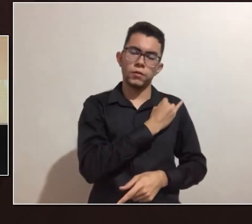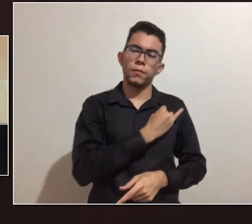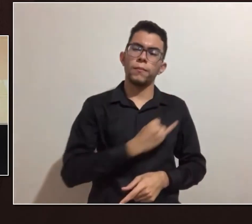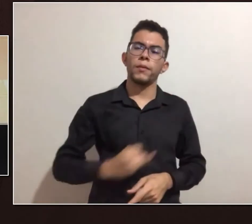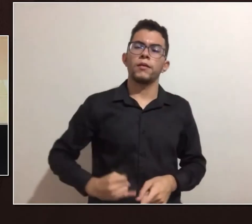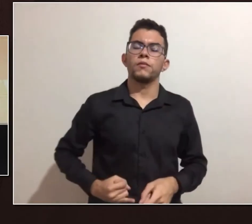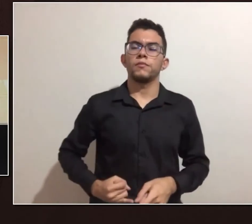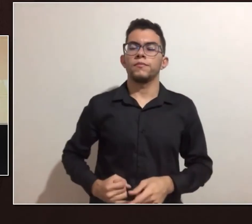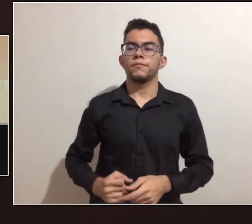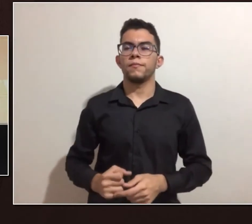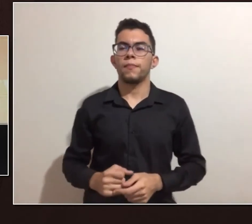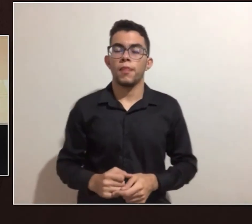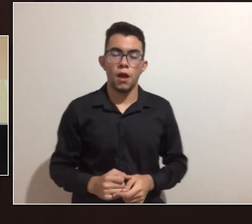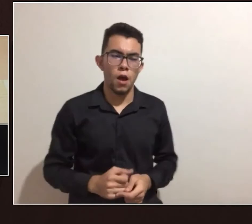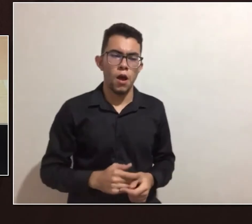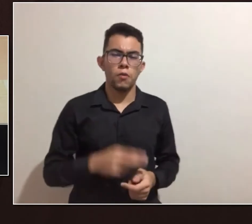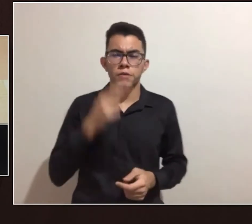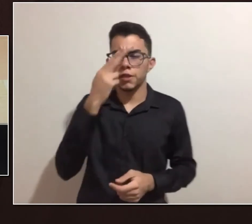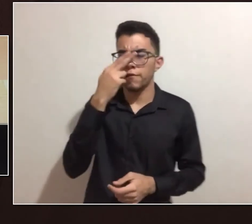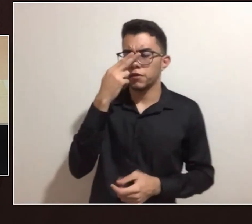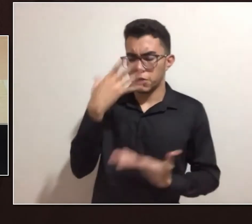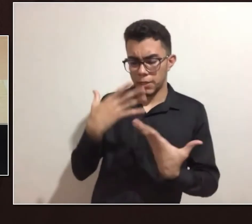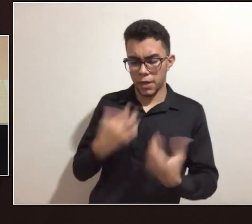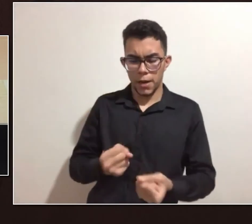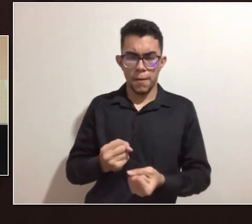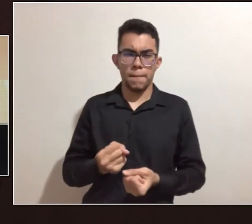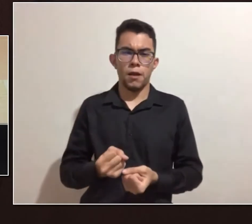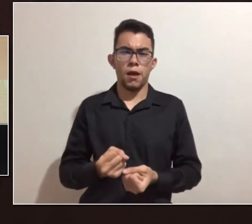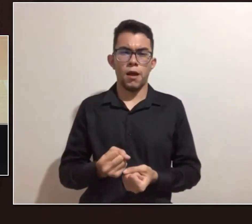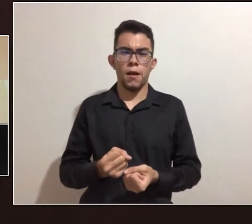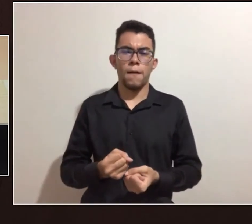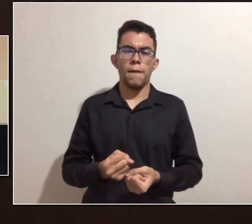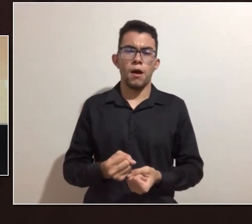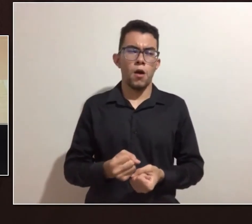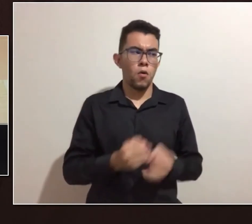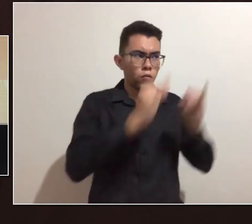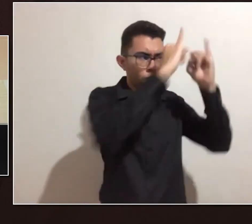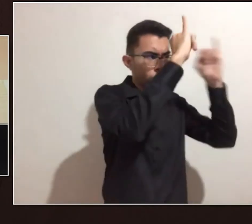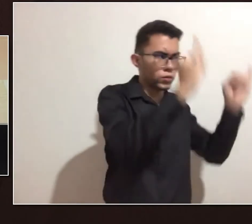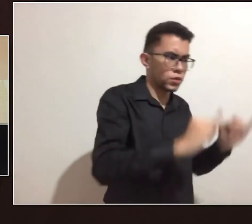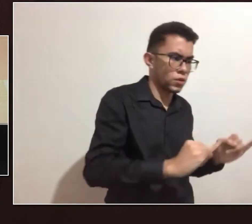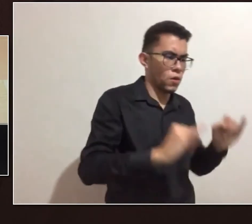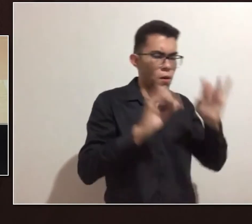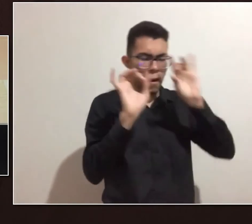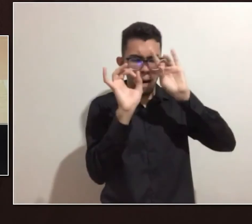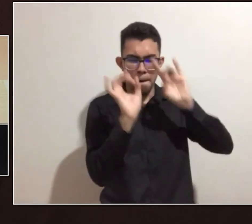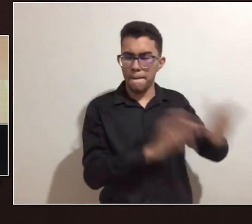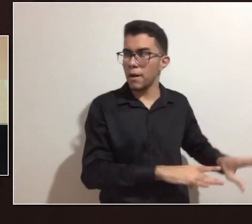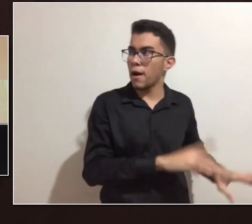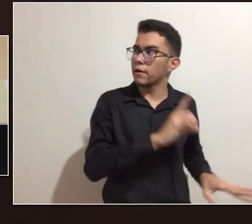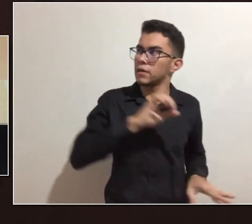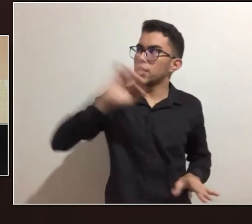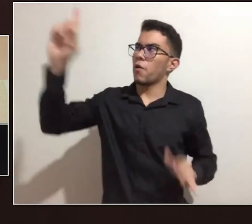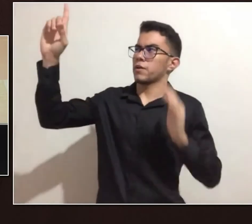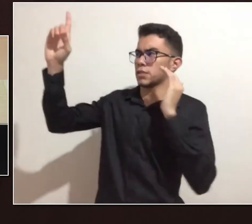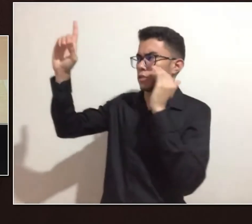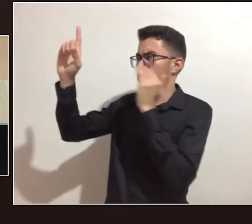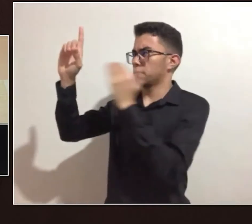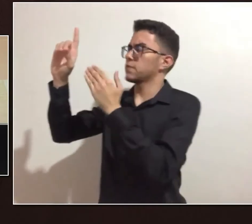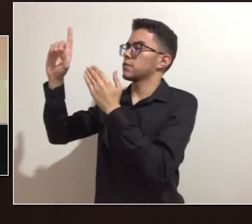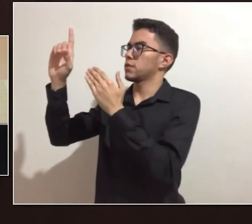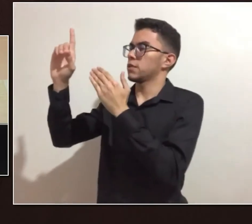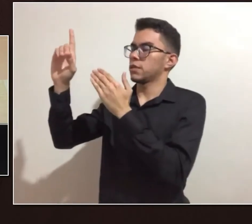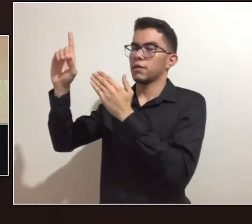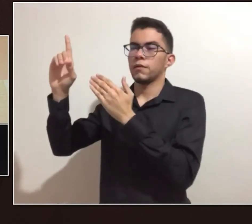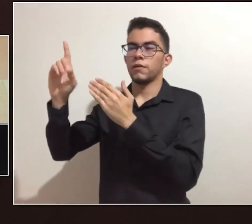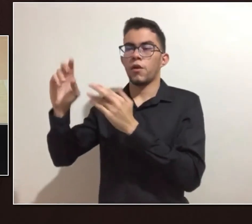se convertiam de uma maneira forte e abandonavam os ídolos para servir a Deus vivo e verdadeiro, e esses mesmos passavam a reunir, não é